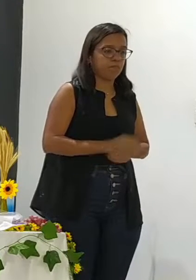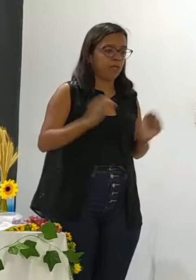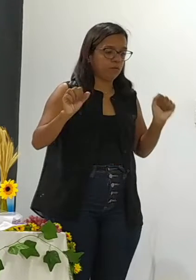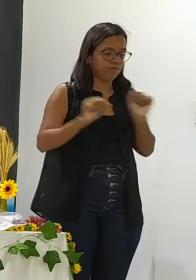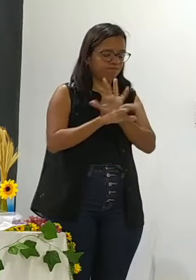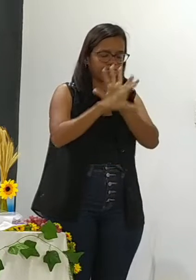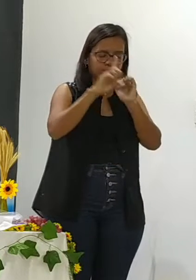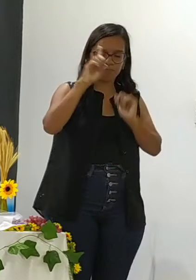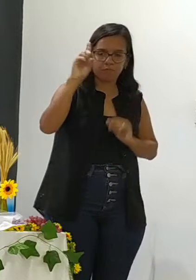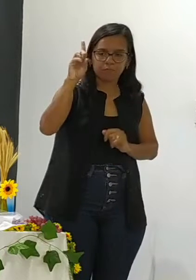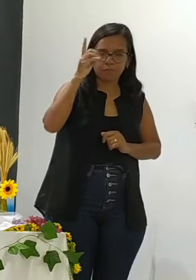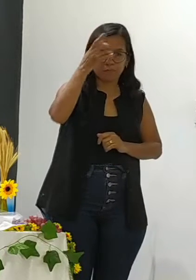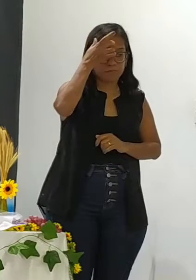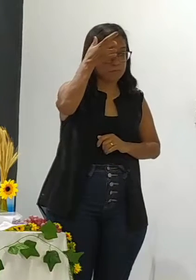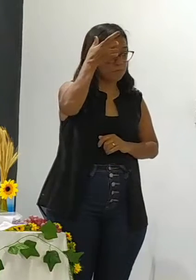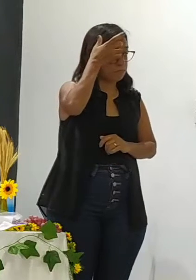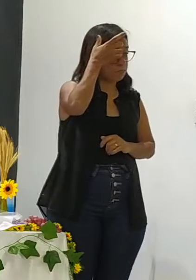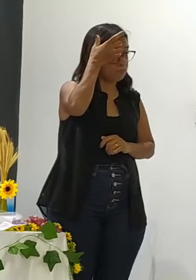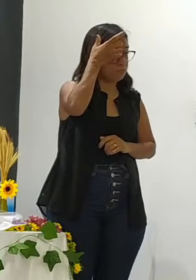Deus.